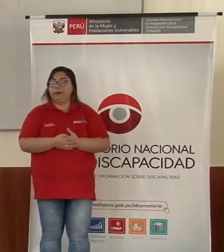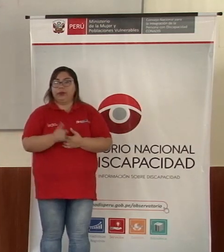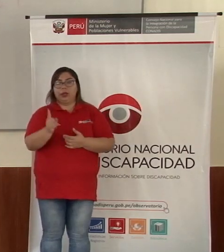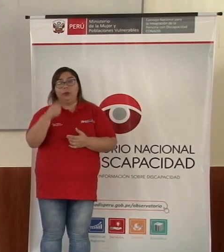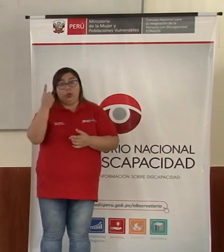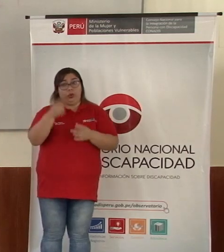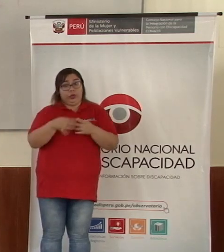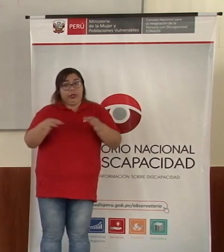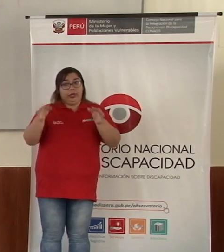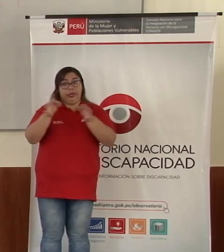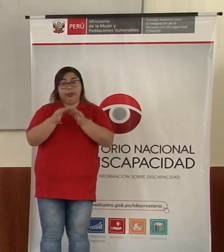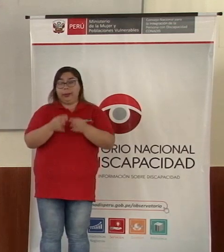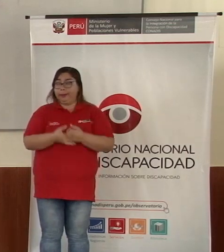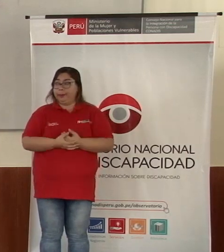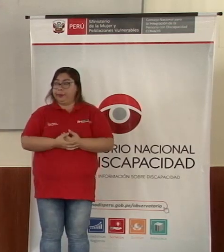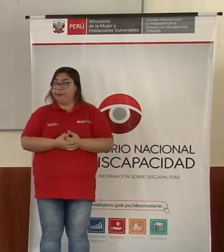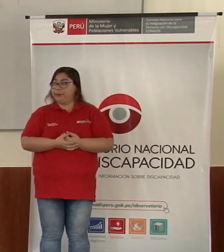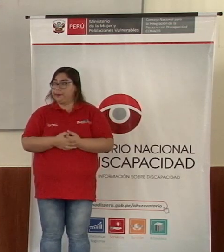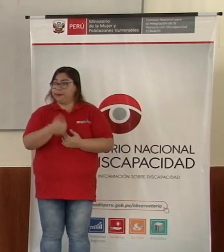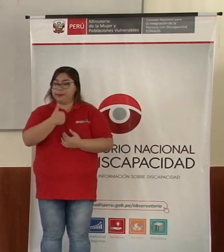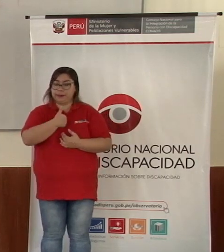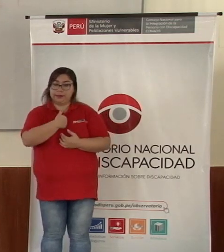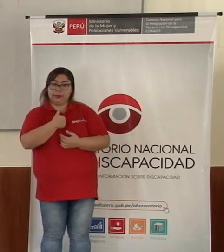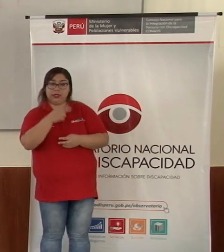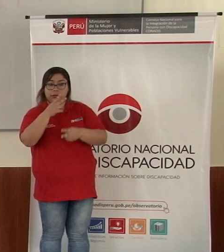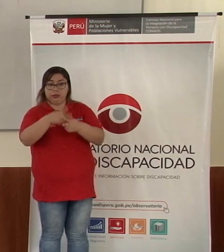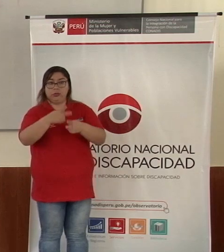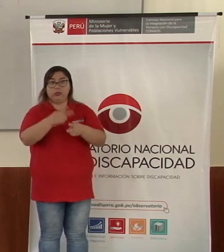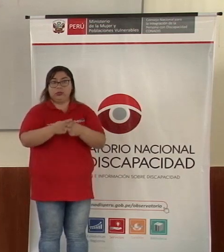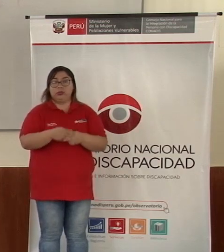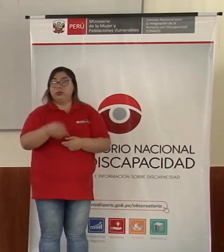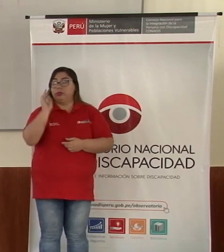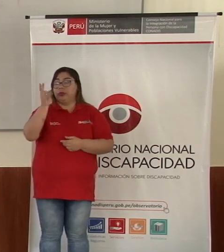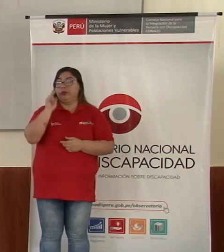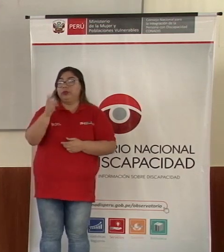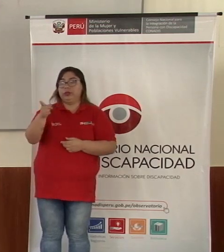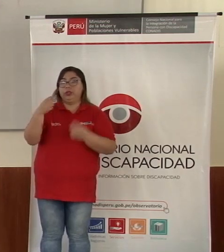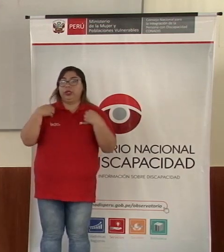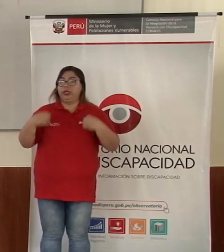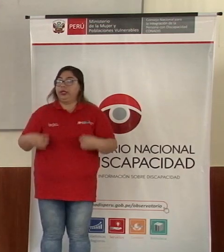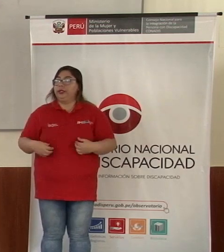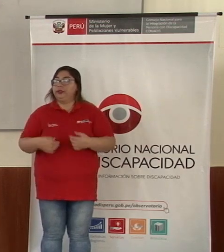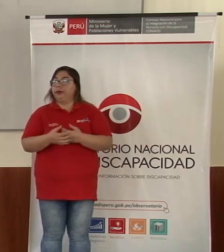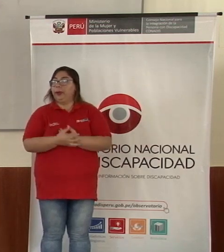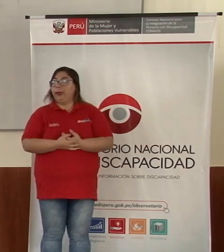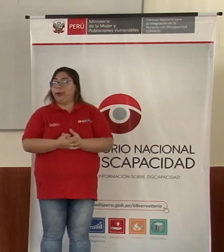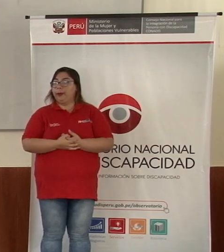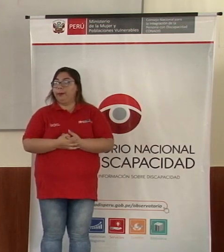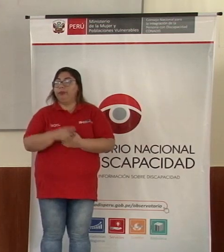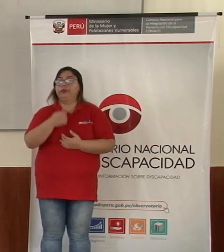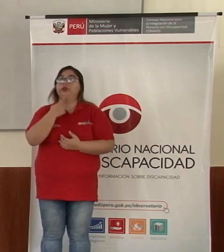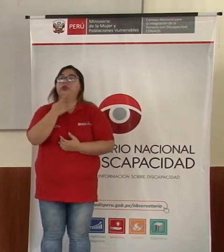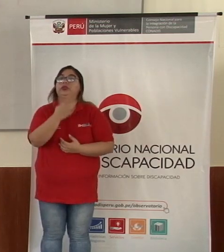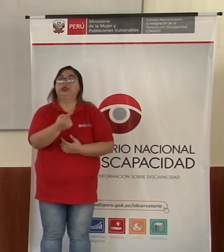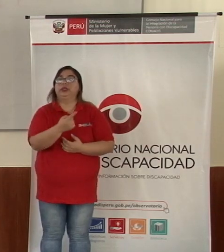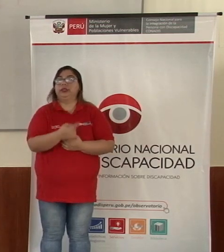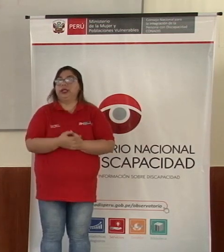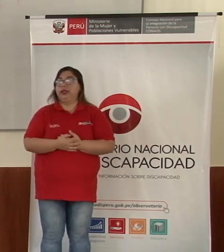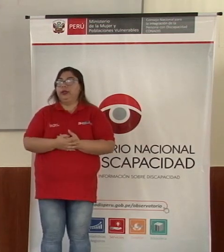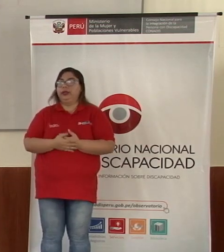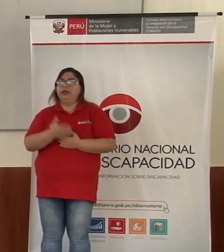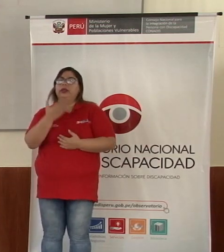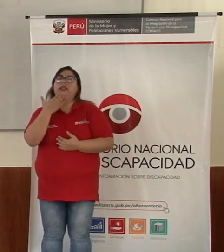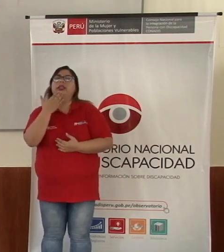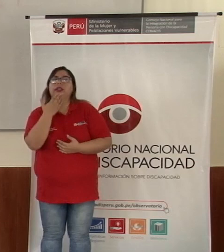lo general, mi profesor de Derecho, le voy a echar la culpa a él, nos decía,